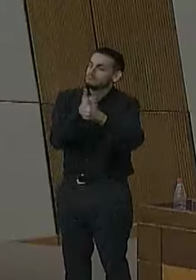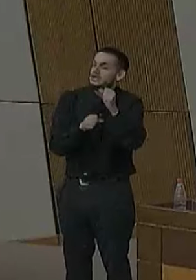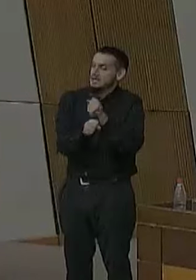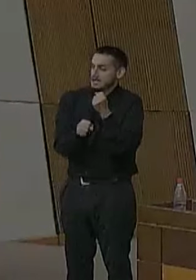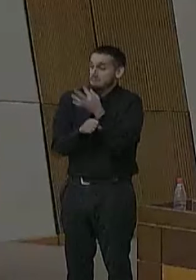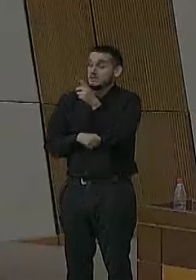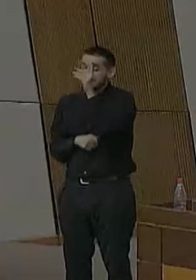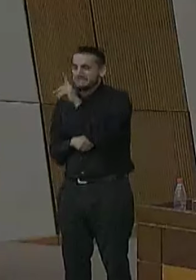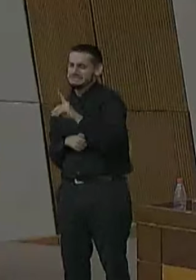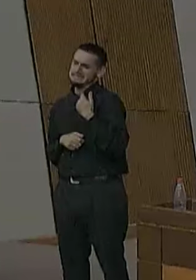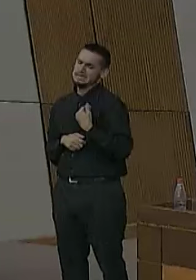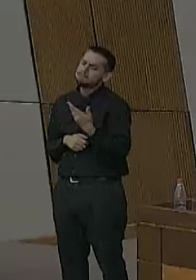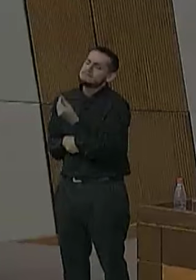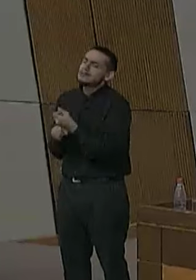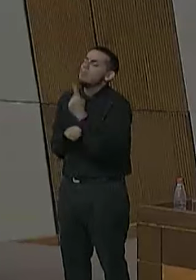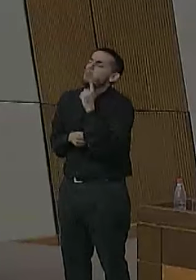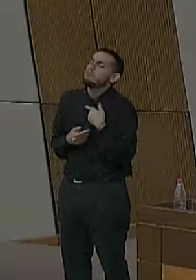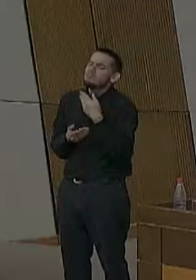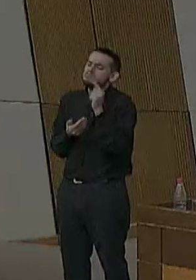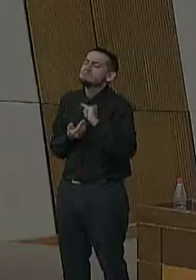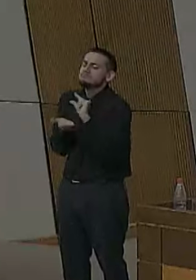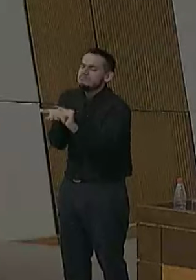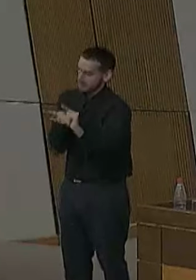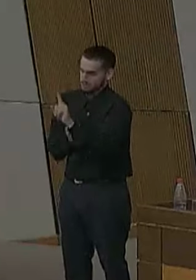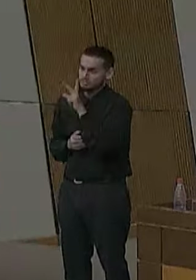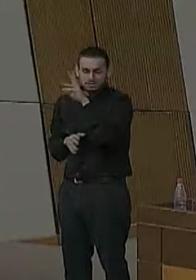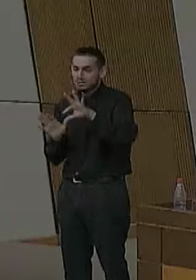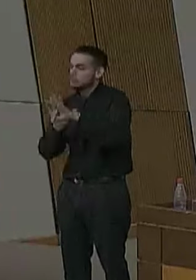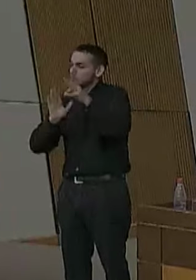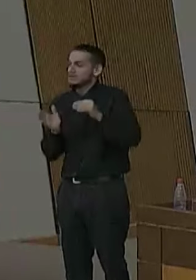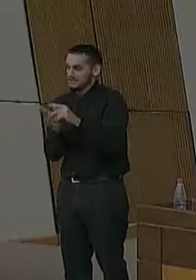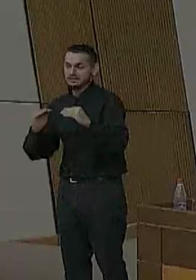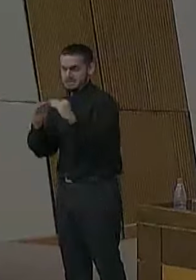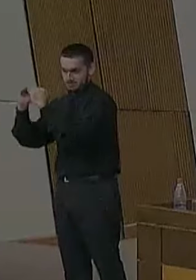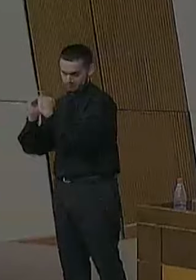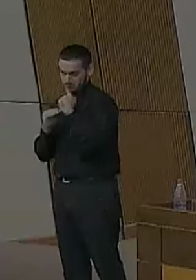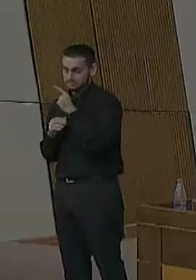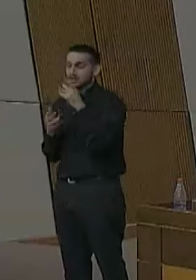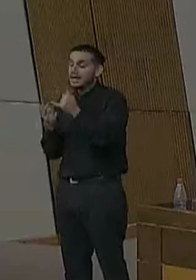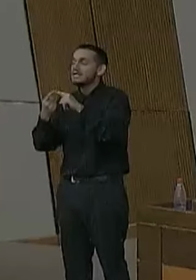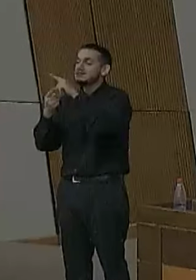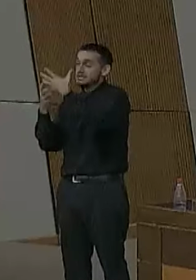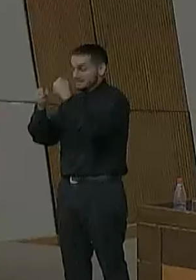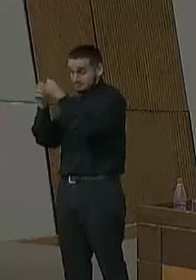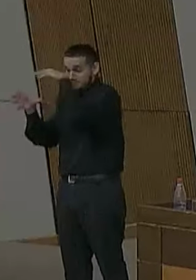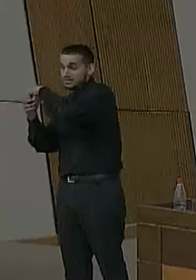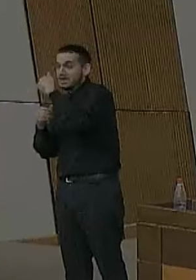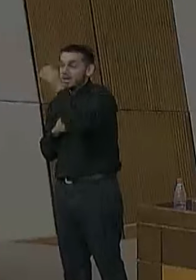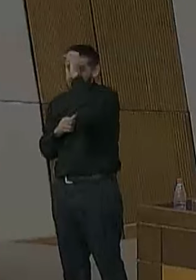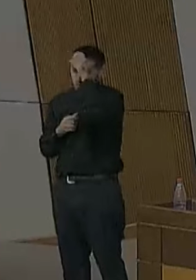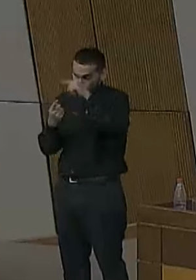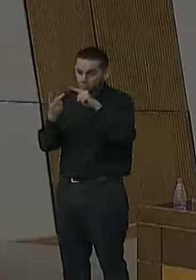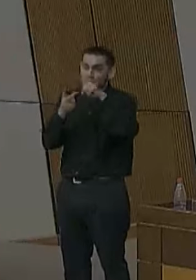mencionaban del aporte que pueden brindar también a la cultura organizacional, a la cultura de las empresas y que esta ley tenga